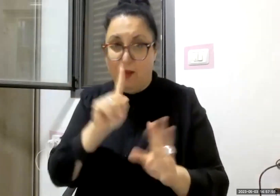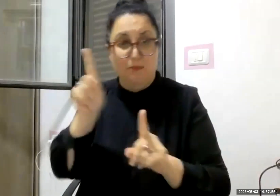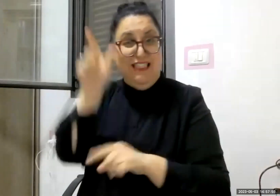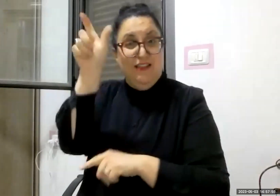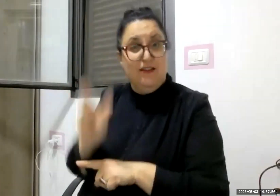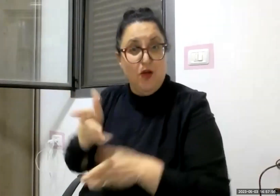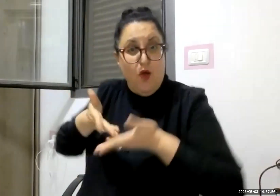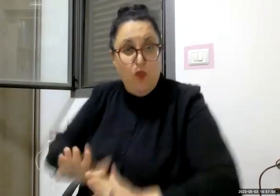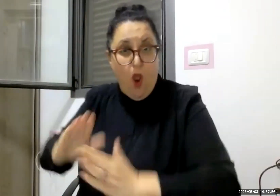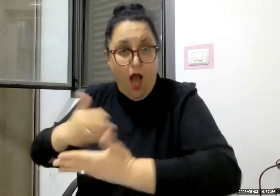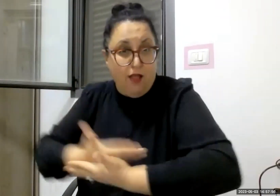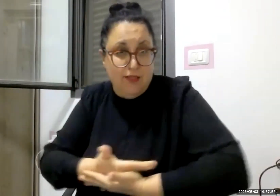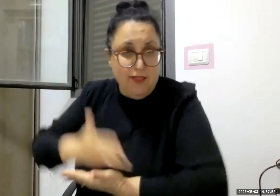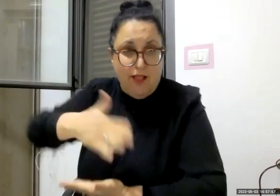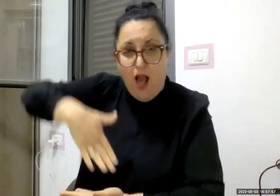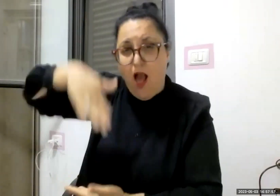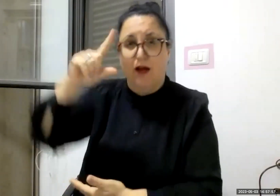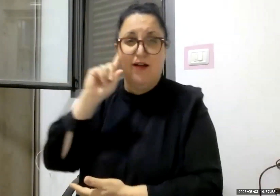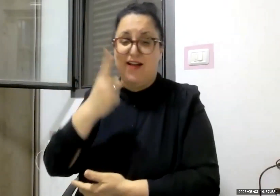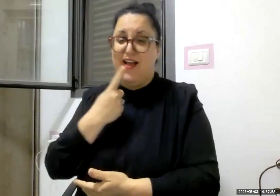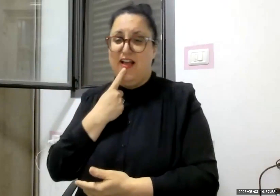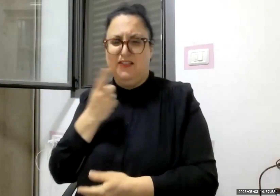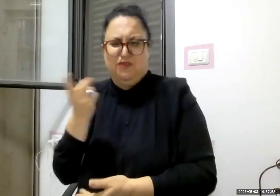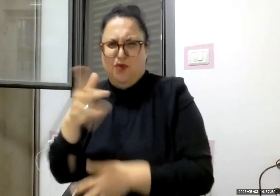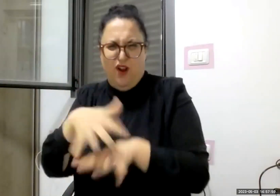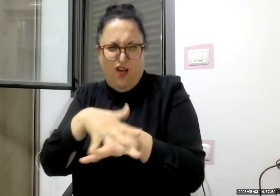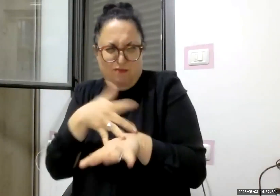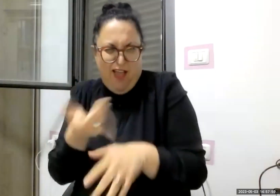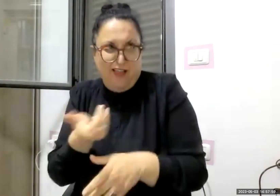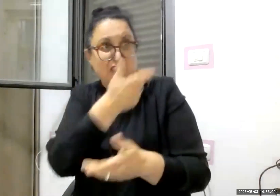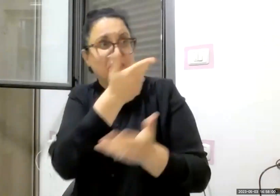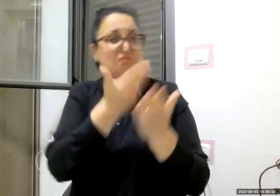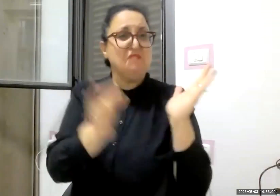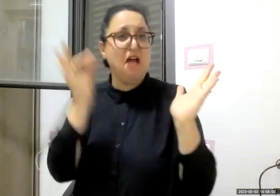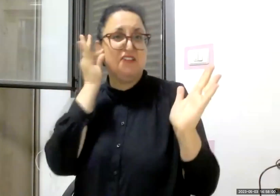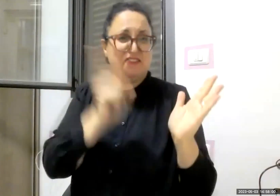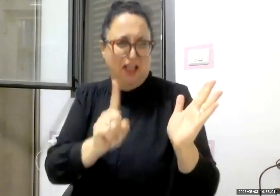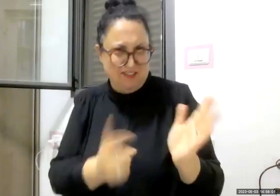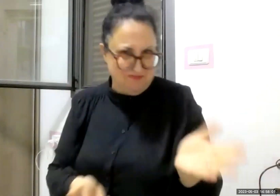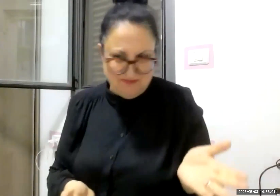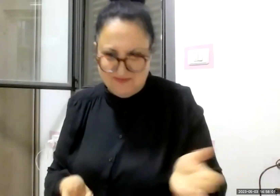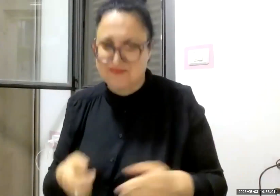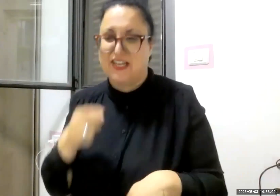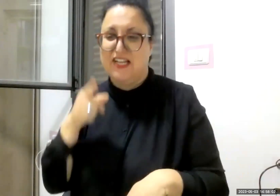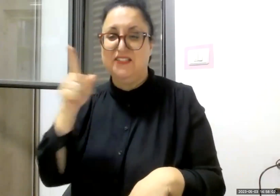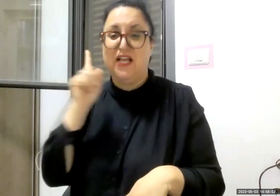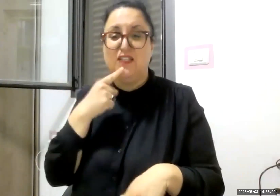שמיעה, כמי שנולד וגדל כאדם חרש, לא מרגיש את חוסר